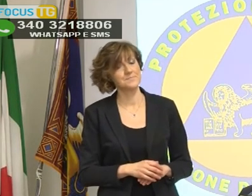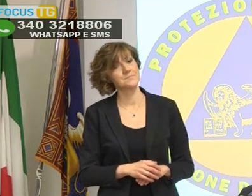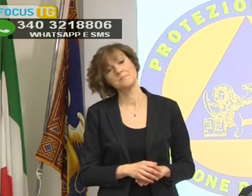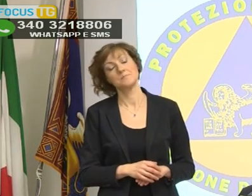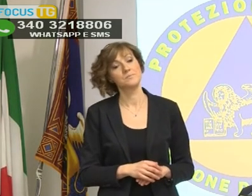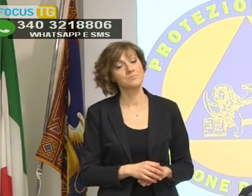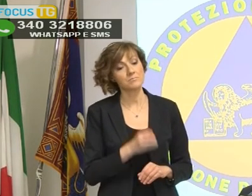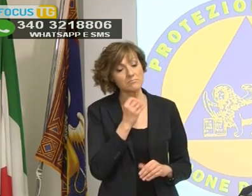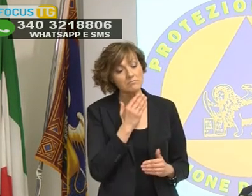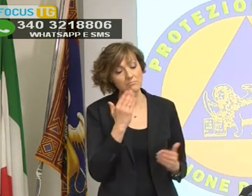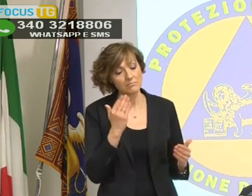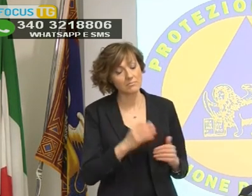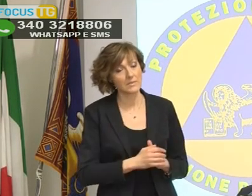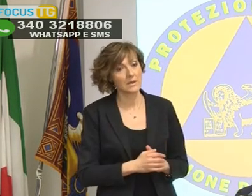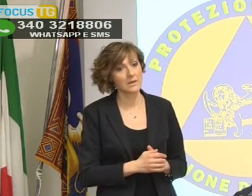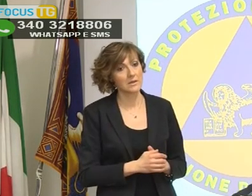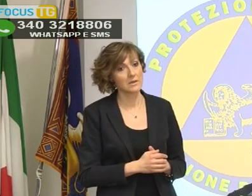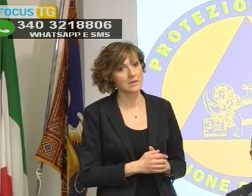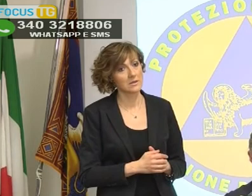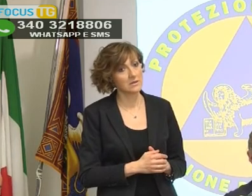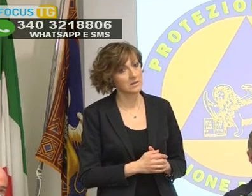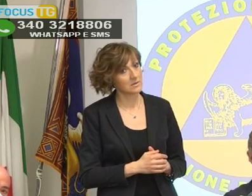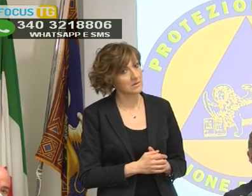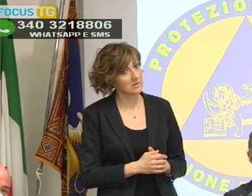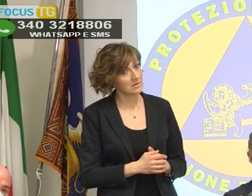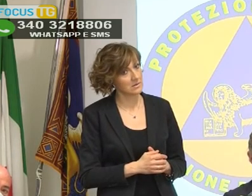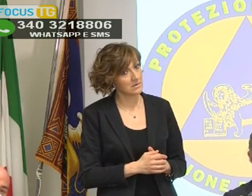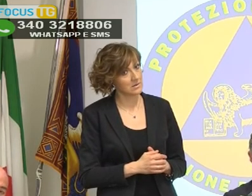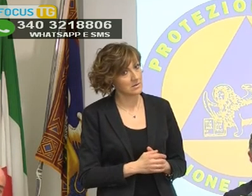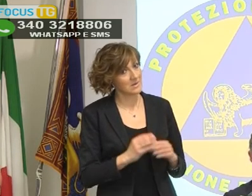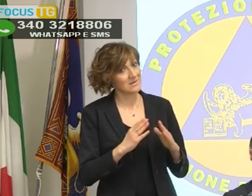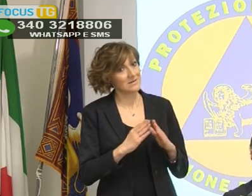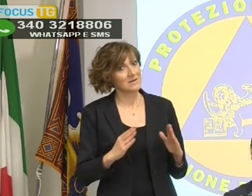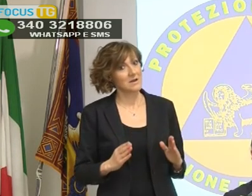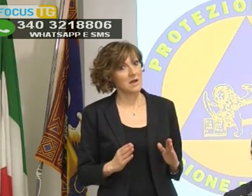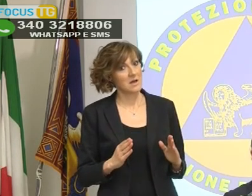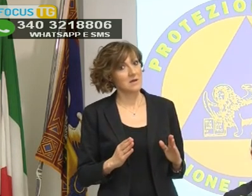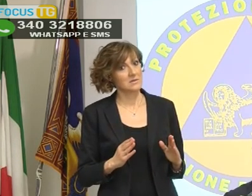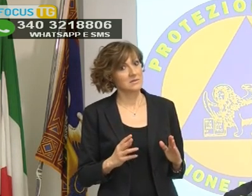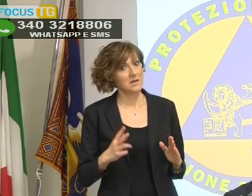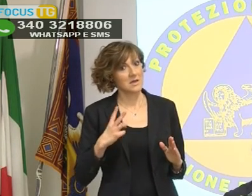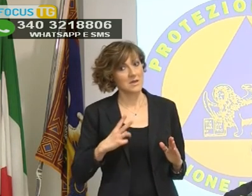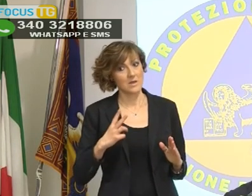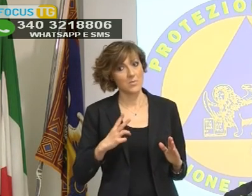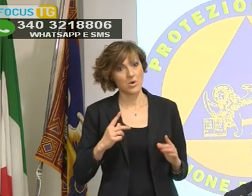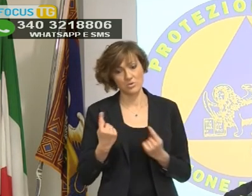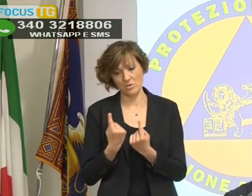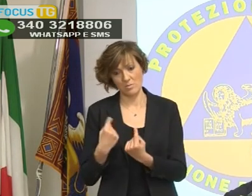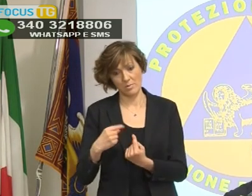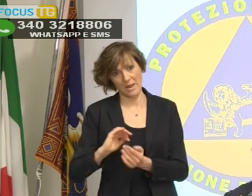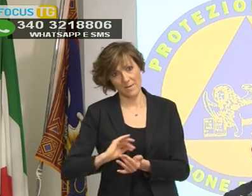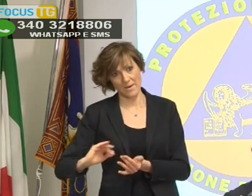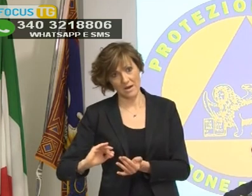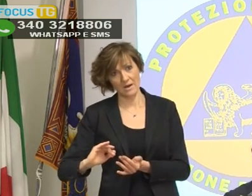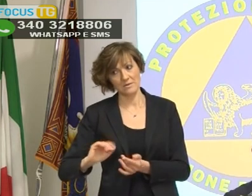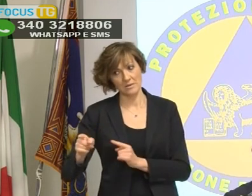Tosato. Buongiorno. Presidente, le volevo chiedere Buongiorno. Se sulle case di riposo, a parte questo caso... Dopo ne parla l'assessore Lanzarini